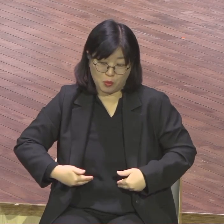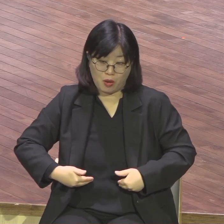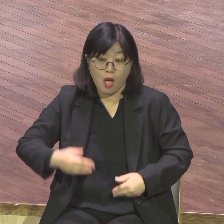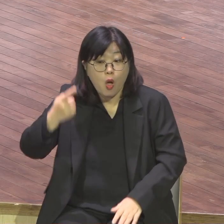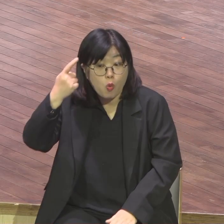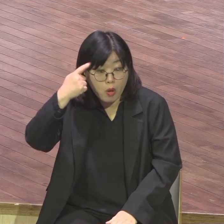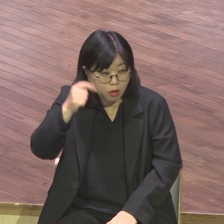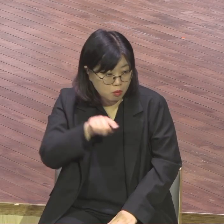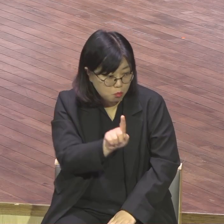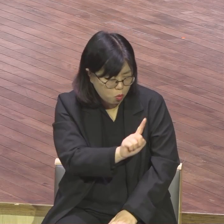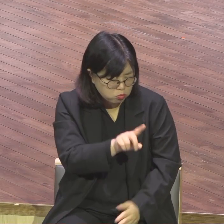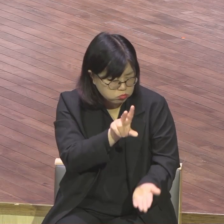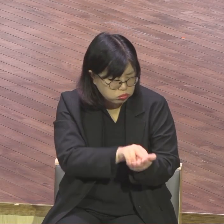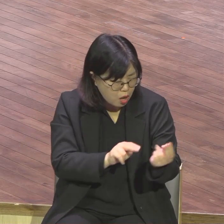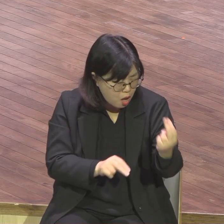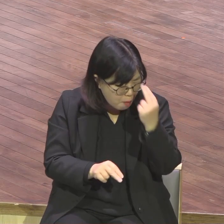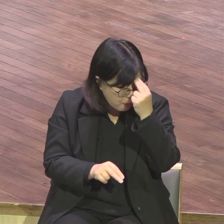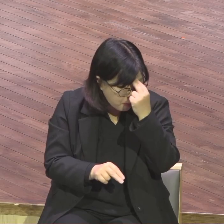때문에. 기도.